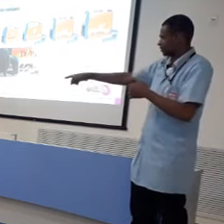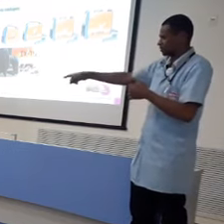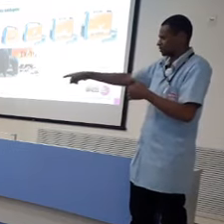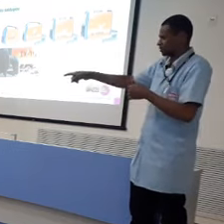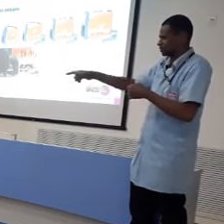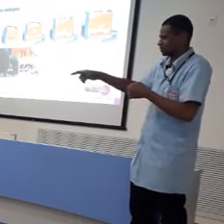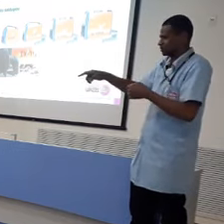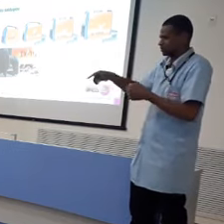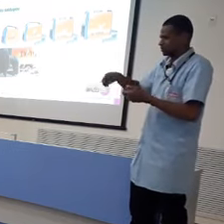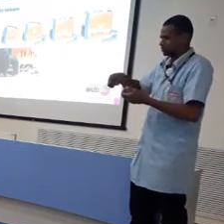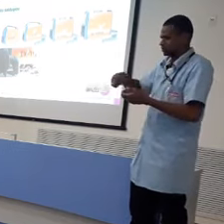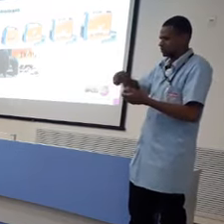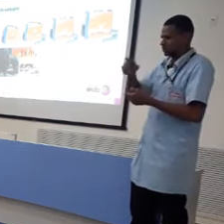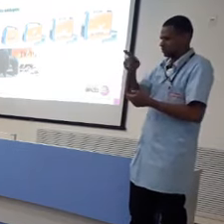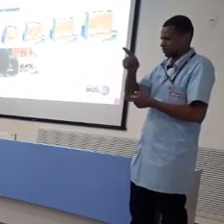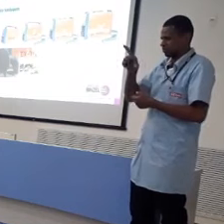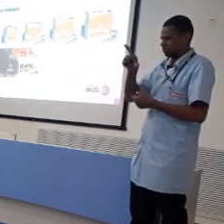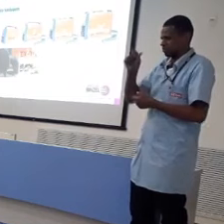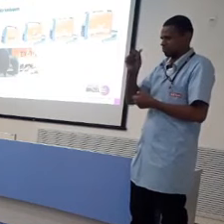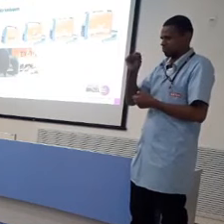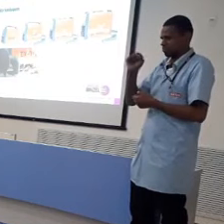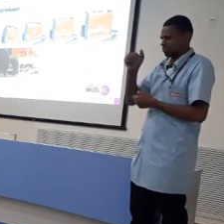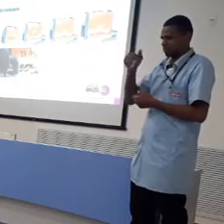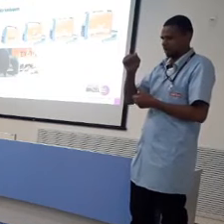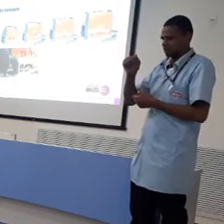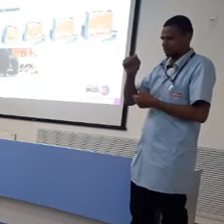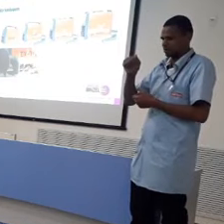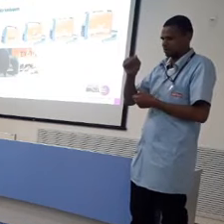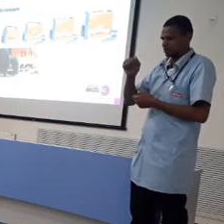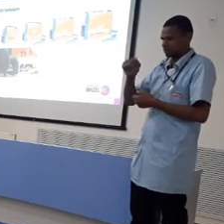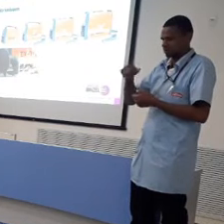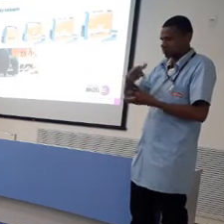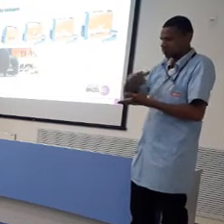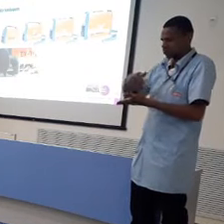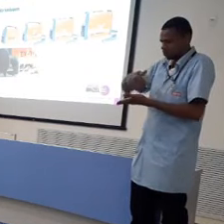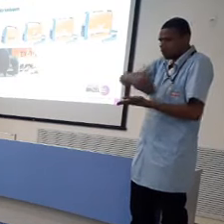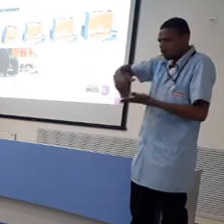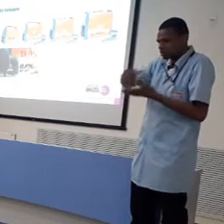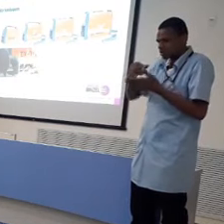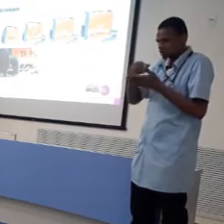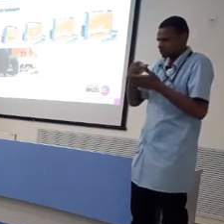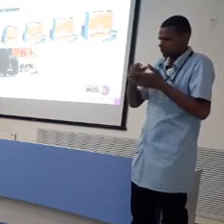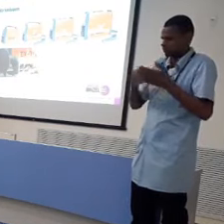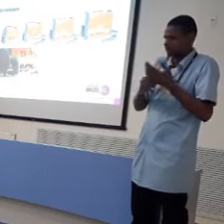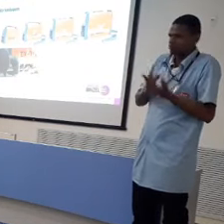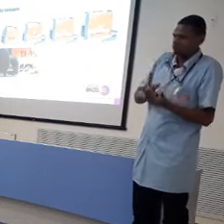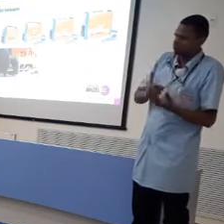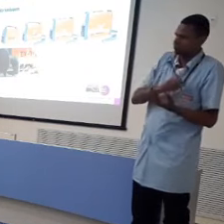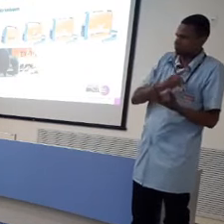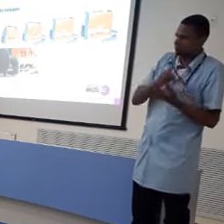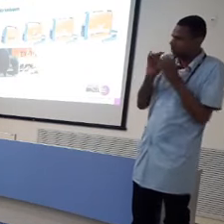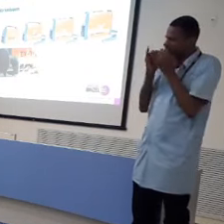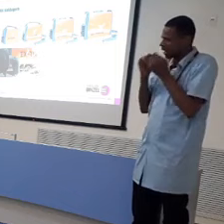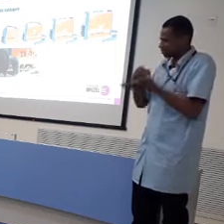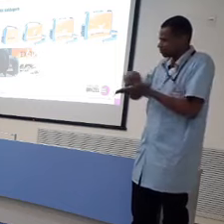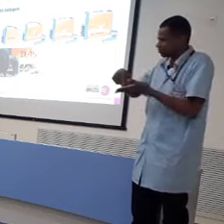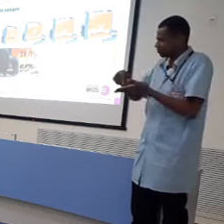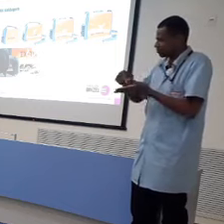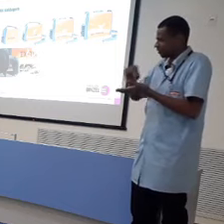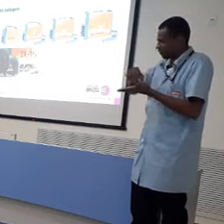Bem leve, tá? Compacto. Depois vocês podem passar aqui para dar uma olhada, ó. Essa é uma chapa de